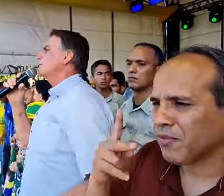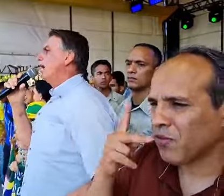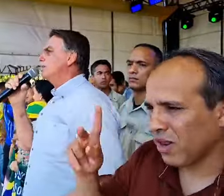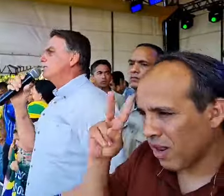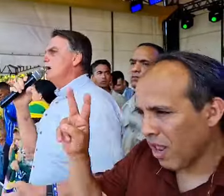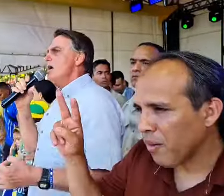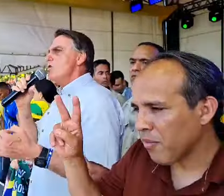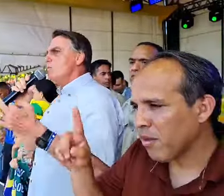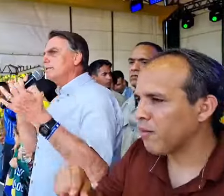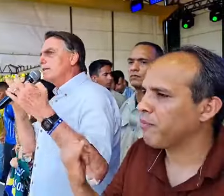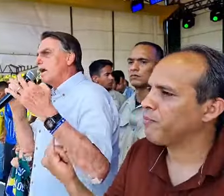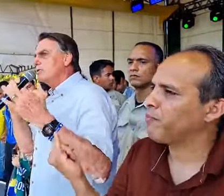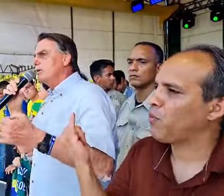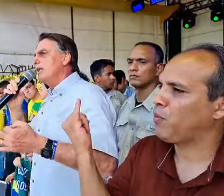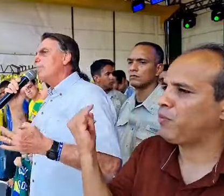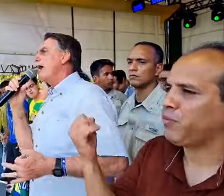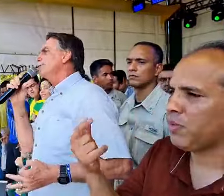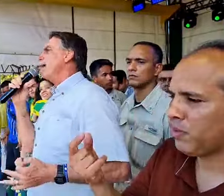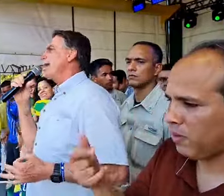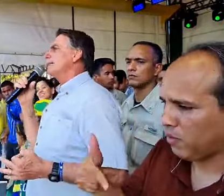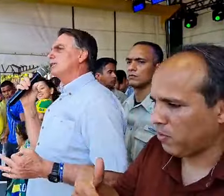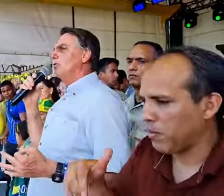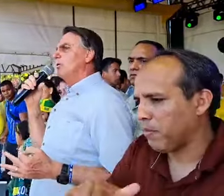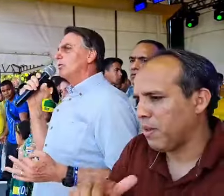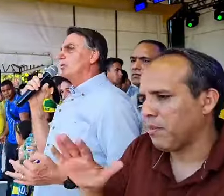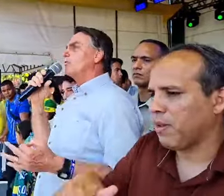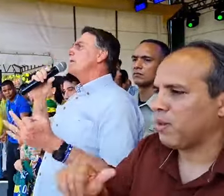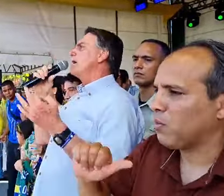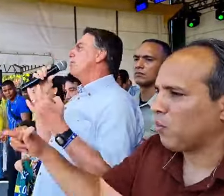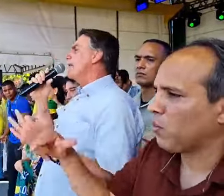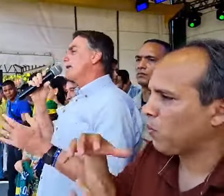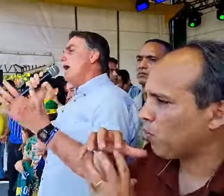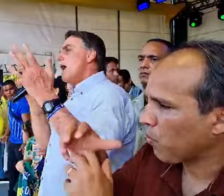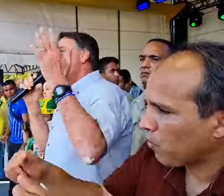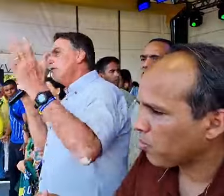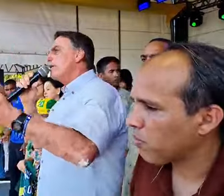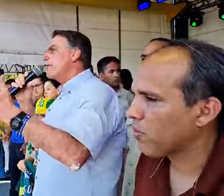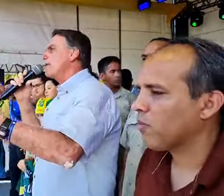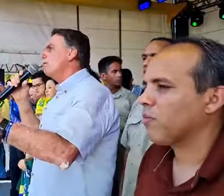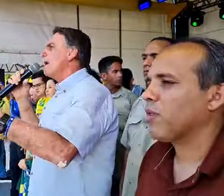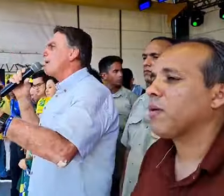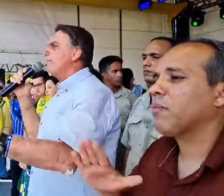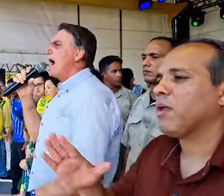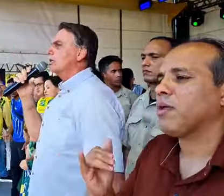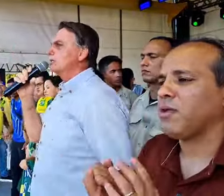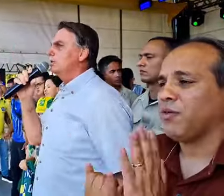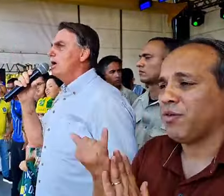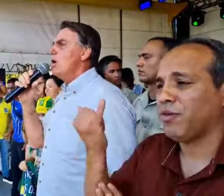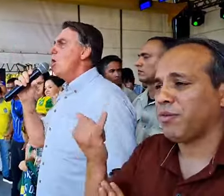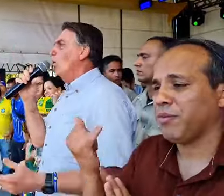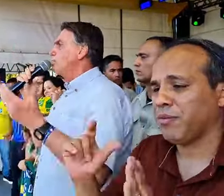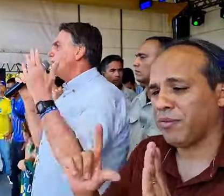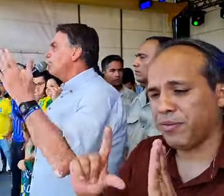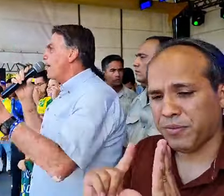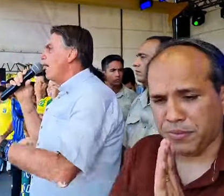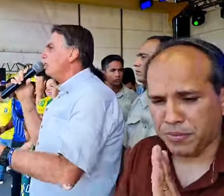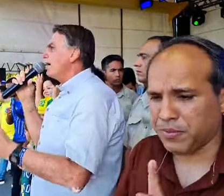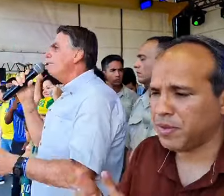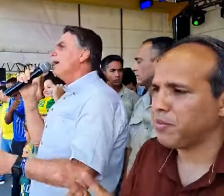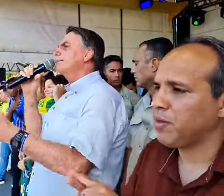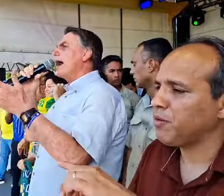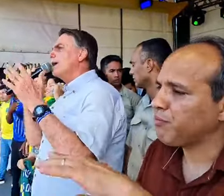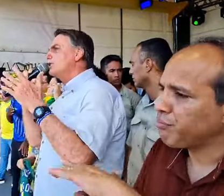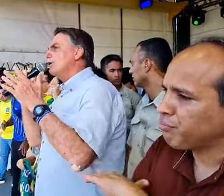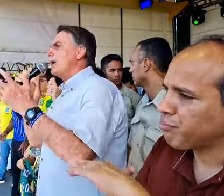muito importante. Uma das gasolinas mais baratas do mundo. Em consequência, inflação lá para baixo. O